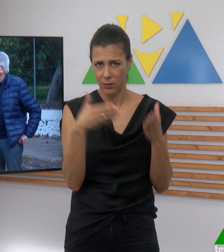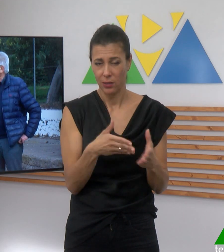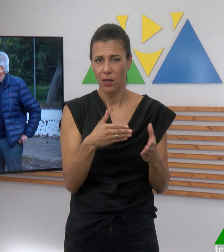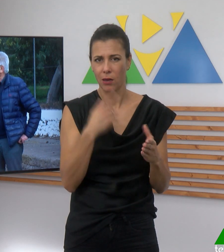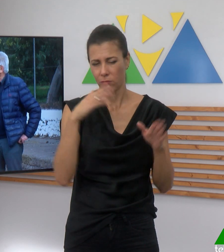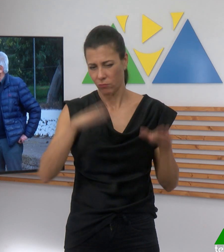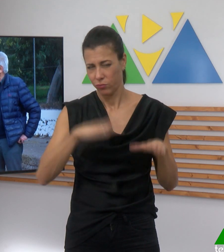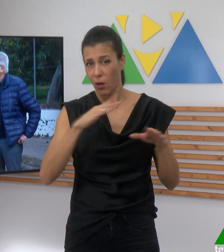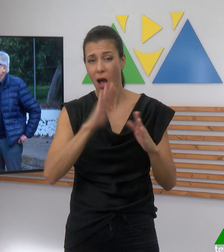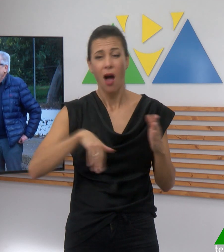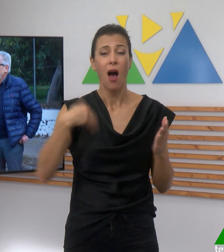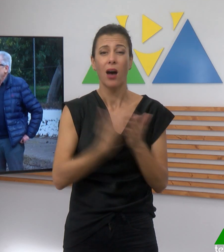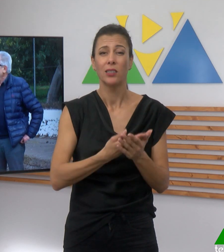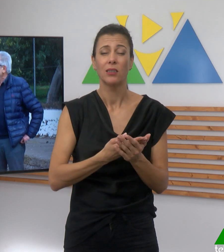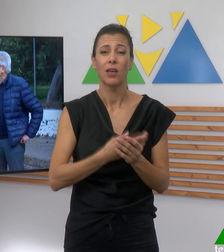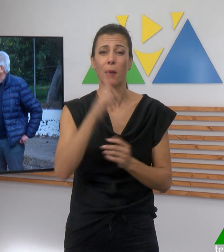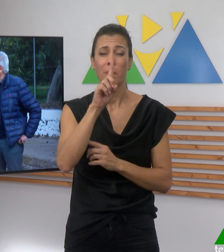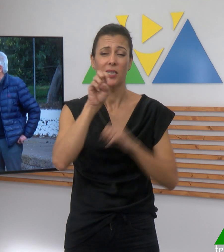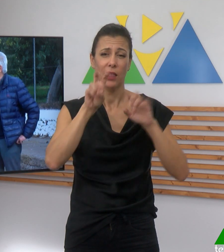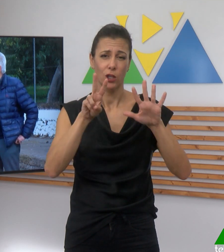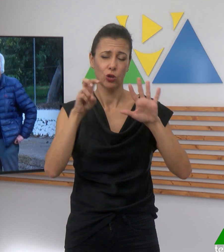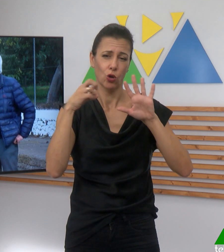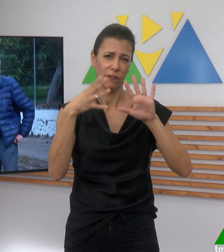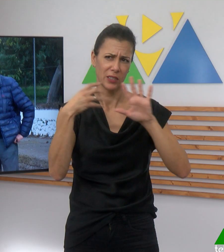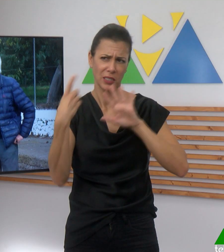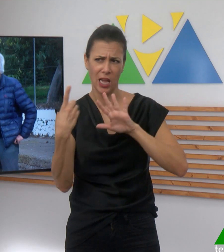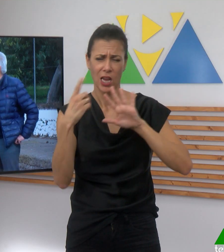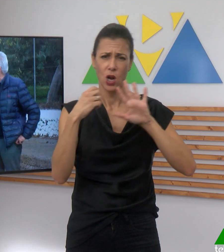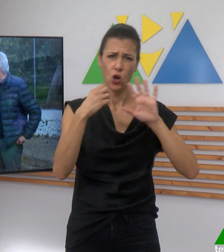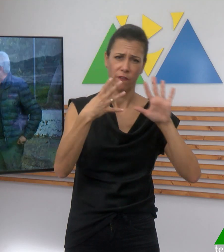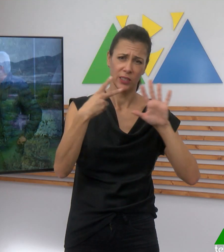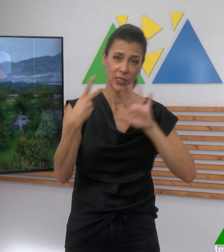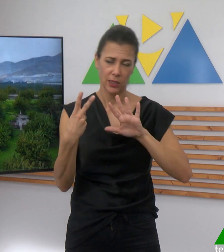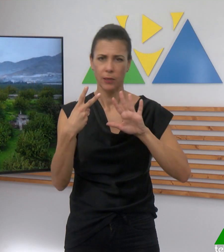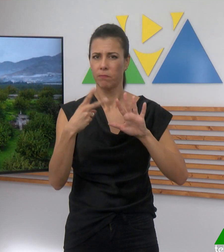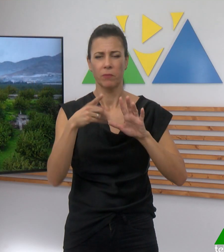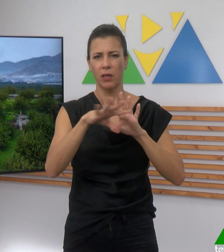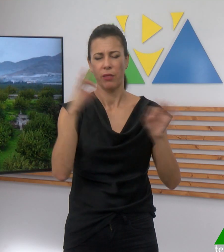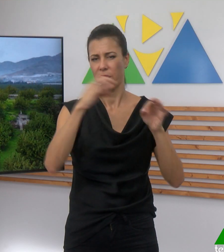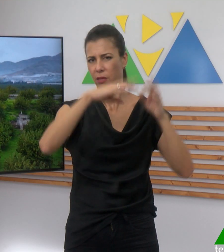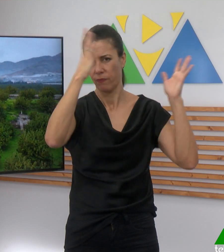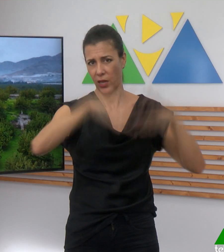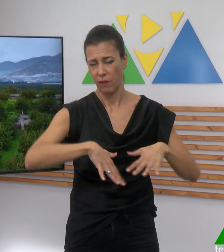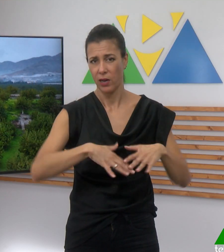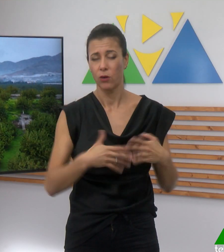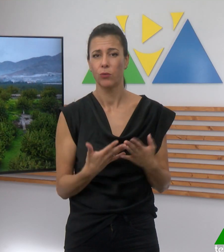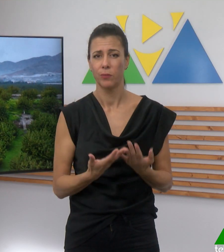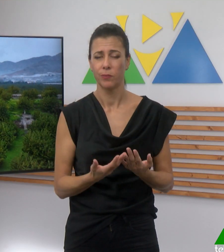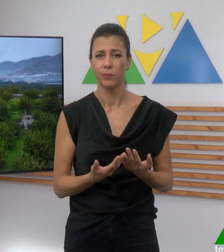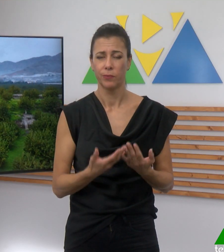que 1796 o 97 deciden derribar la iglesia de patura y deciden